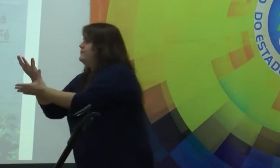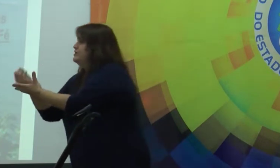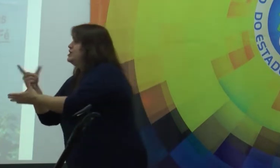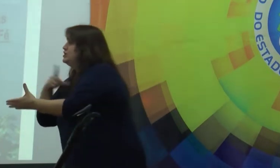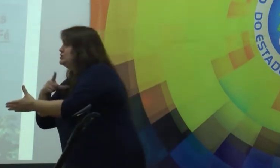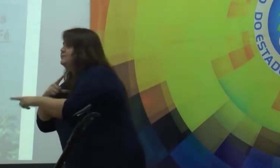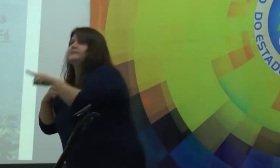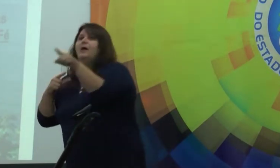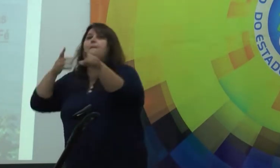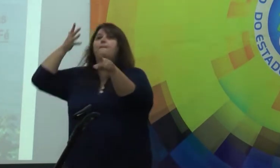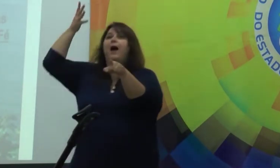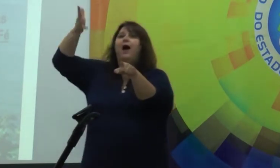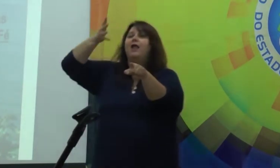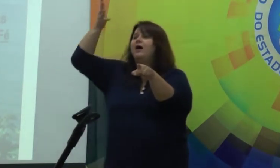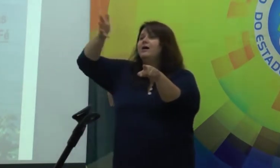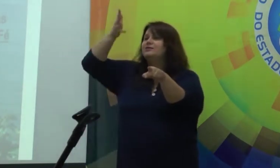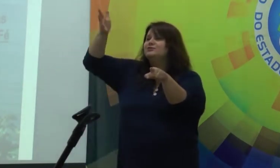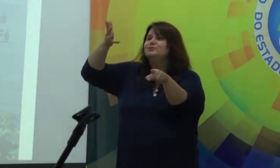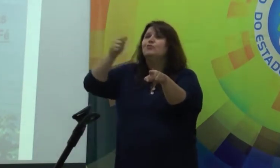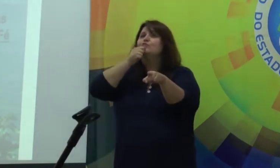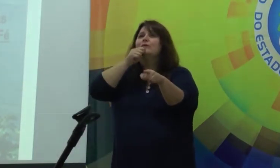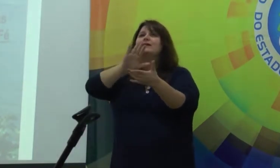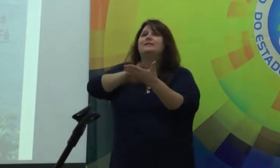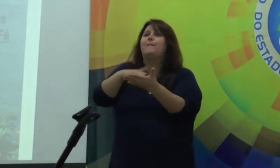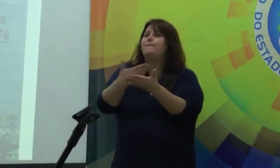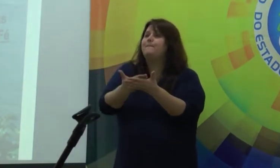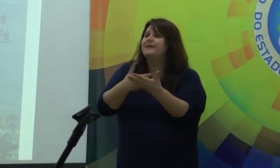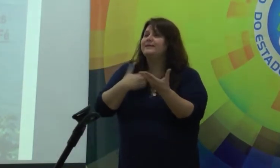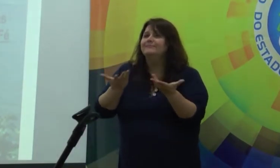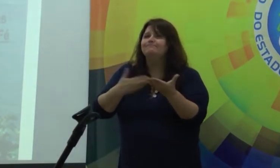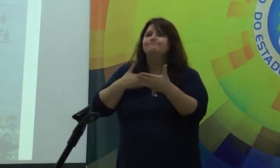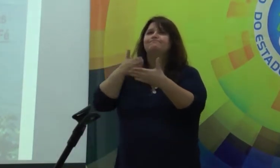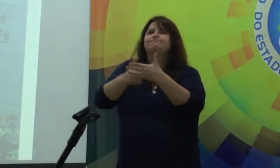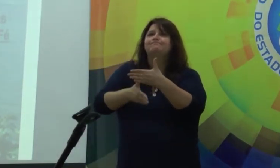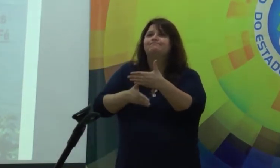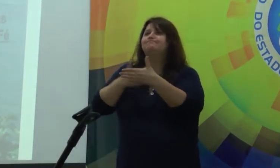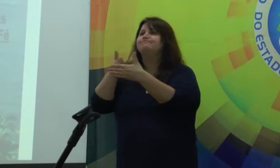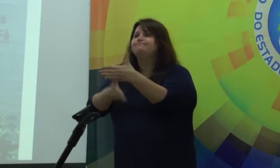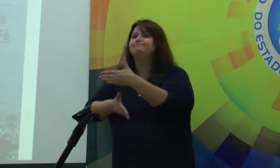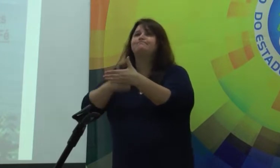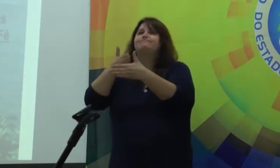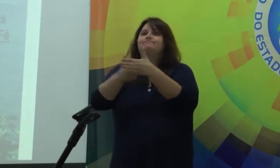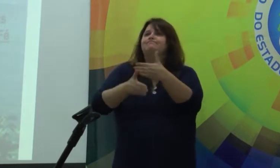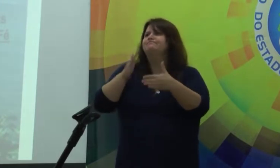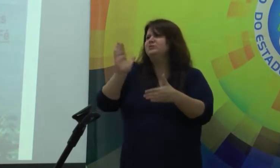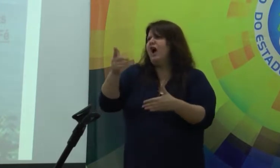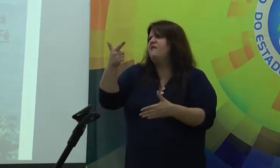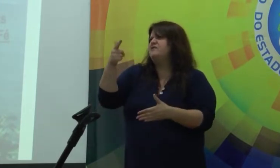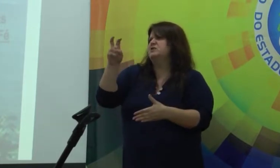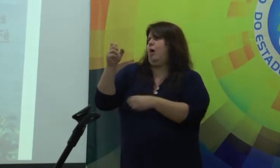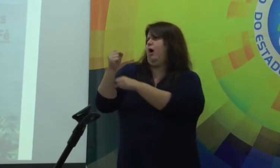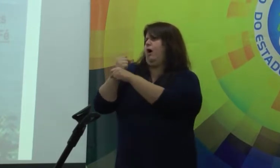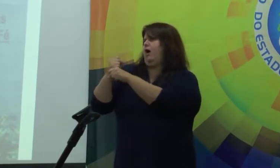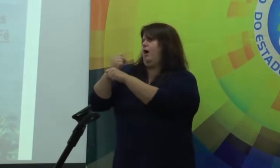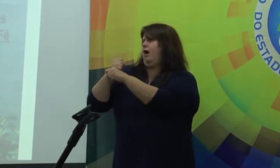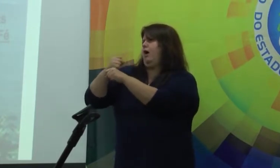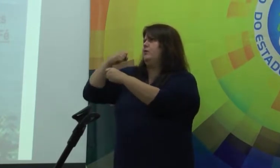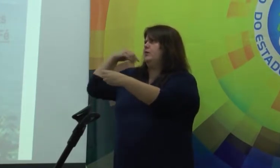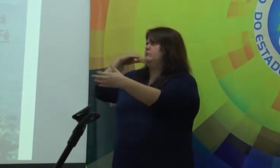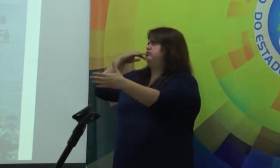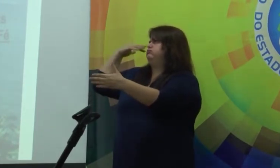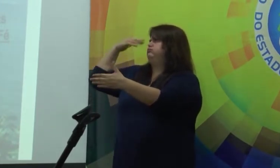intérprete, né? Aí tinha uma palestra, uma casa espírita, mas eu sempre encontrando